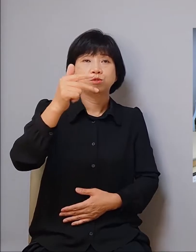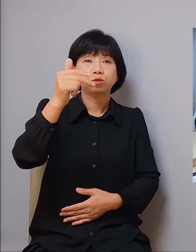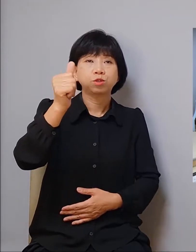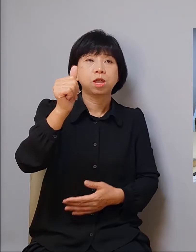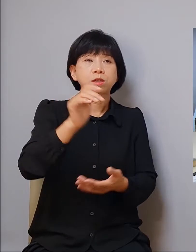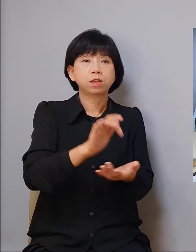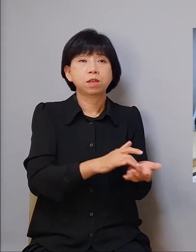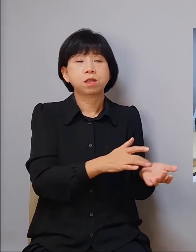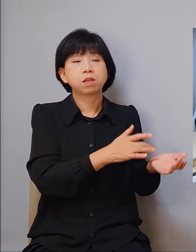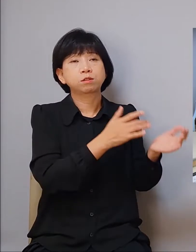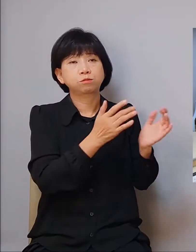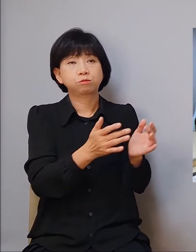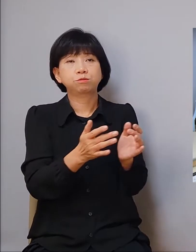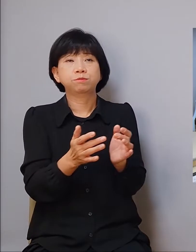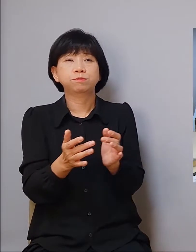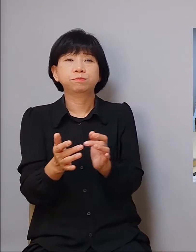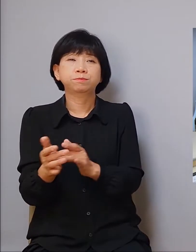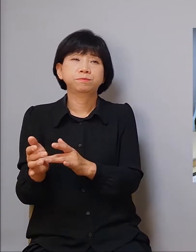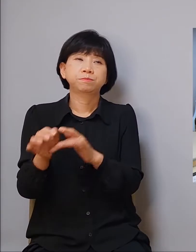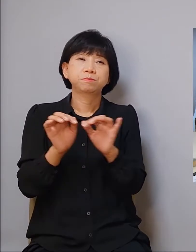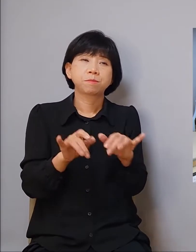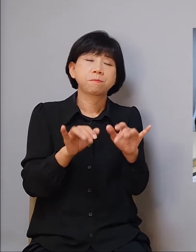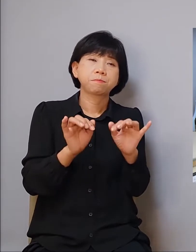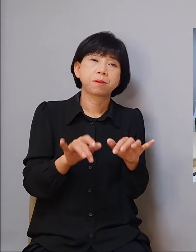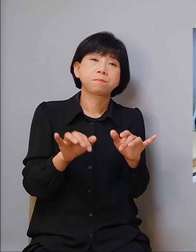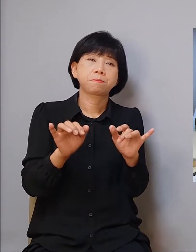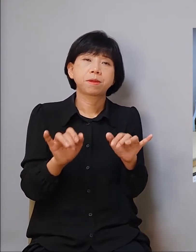주 예수